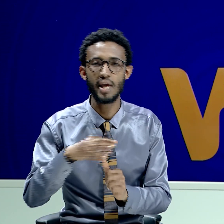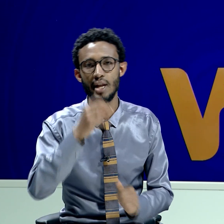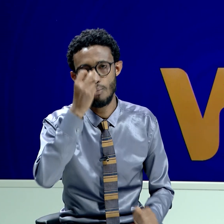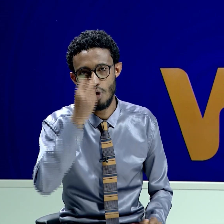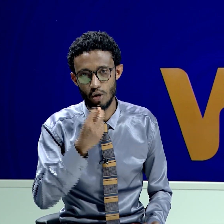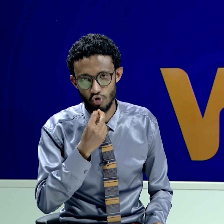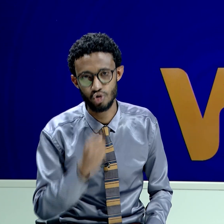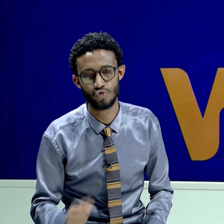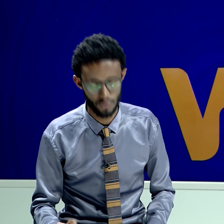ማሳደግና በወላጆች